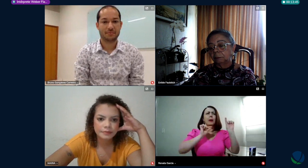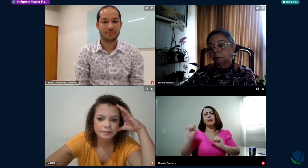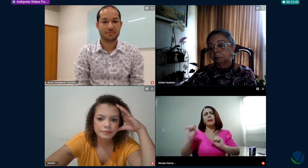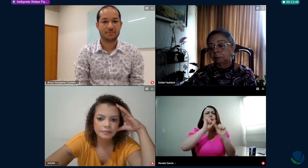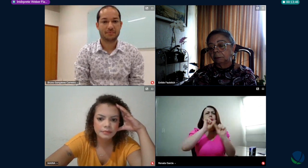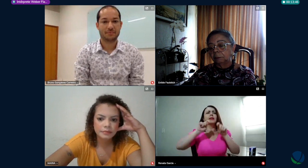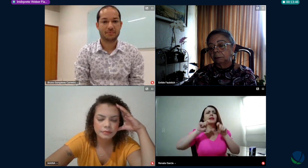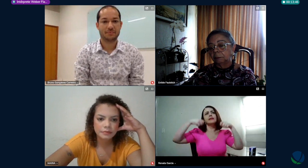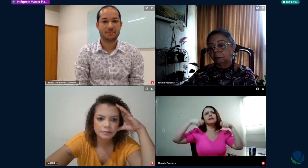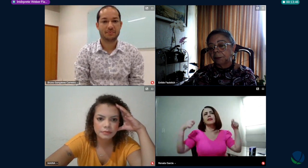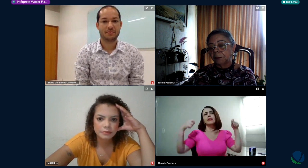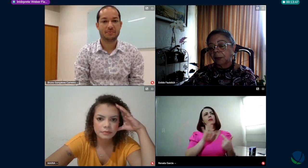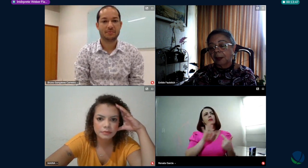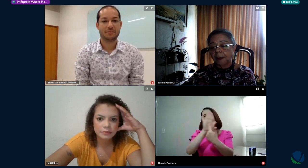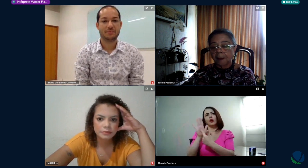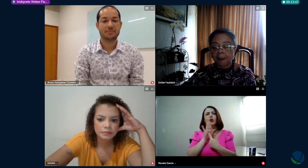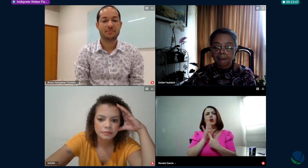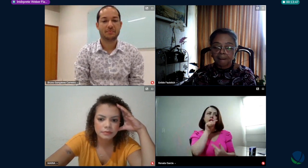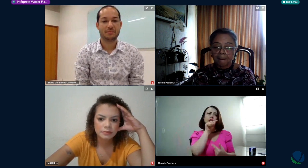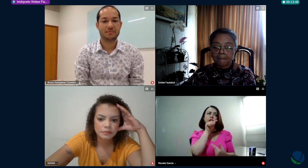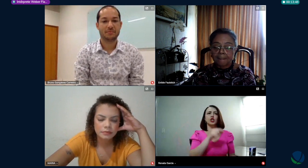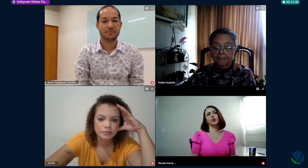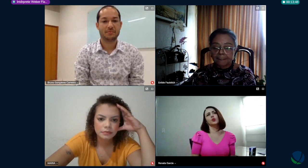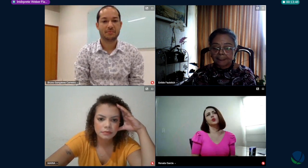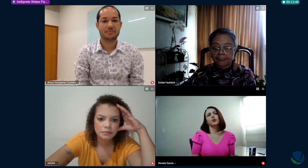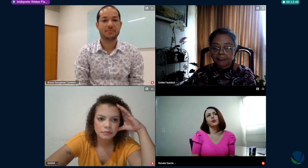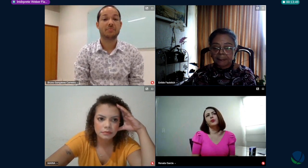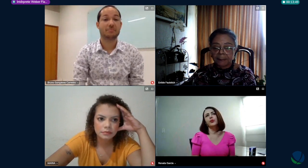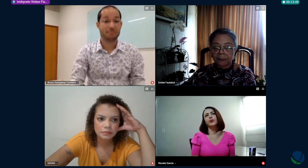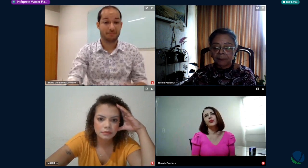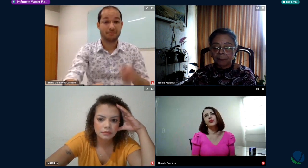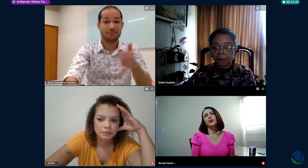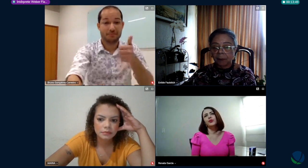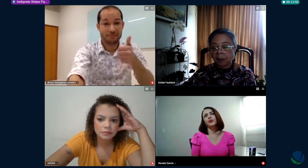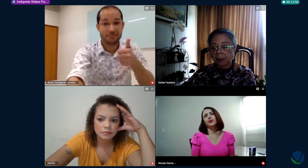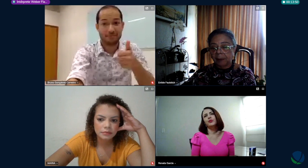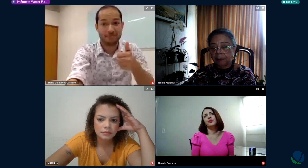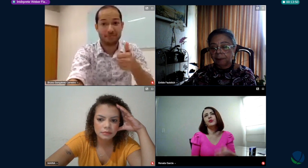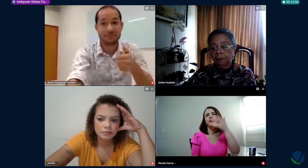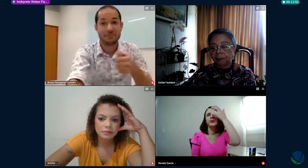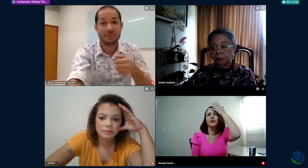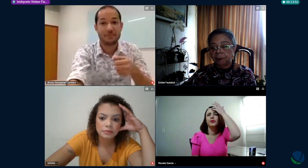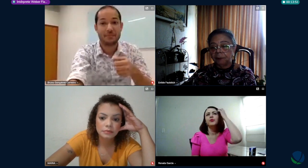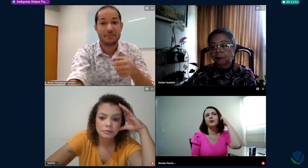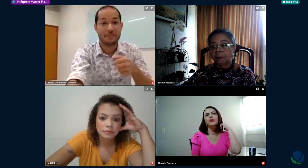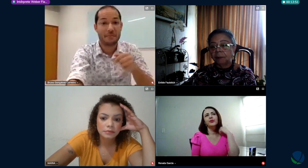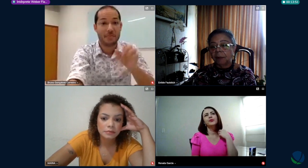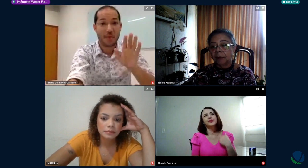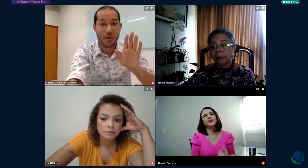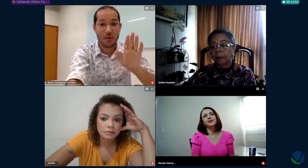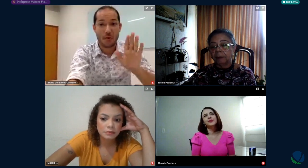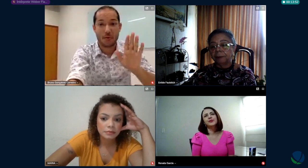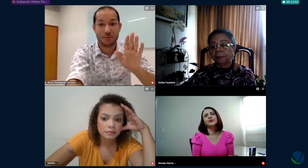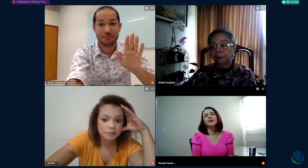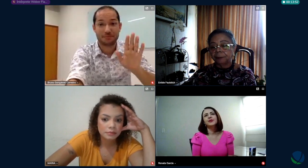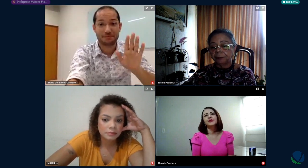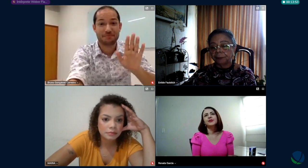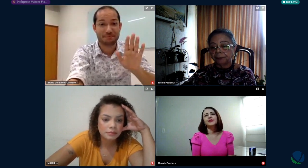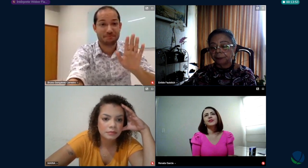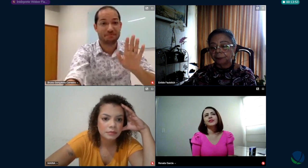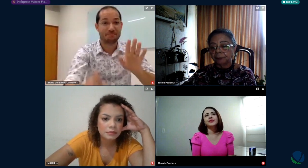essa configuração de mãos, eu represento o corpo todo especificamente tratando de esqueleto humano.